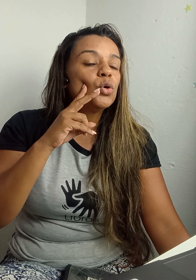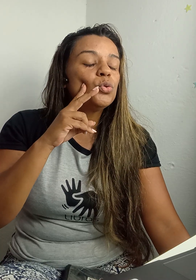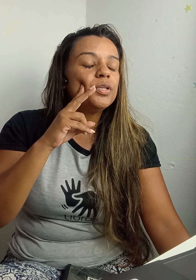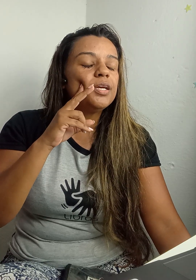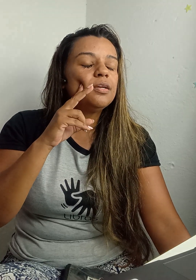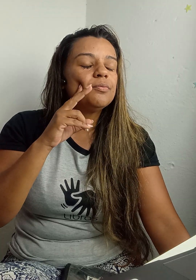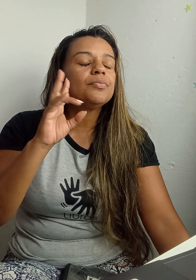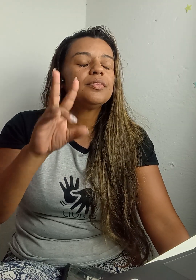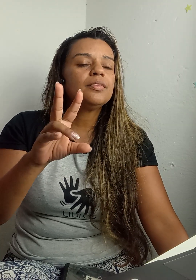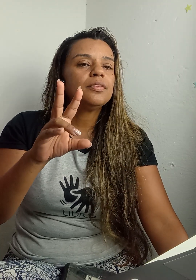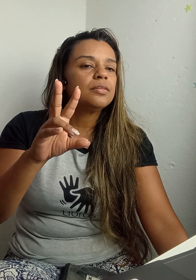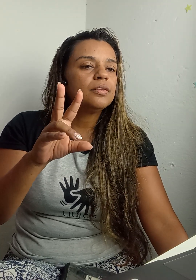Cortou, né?